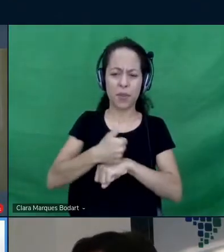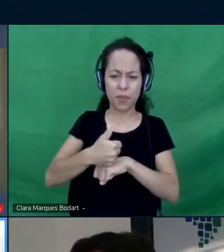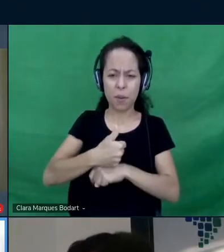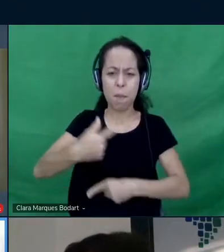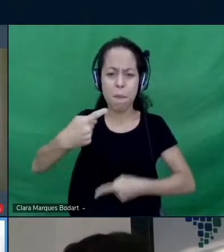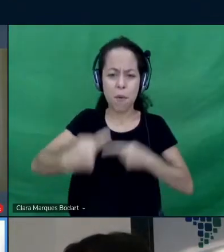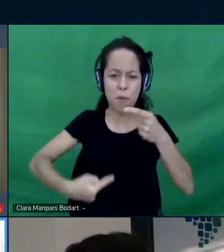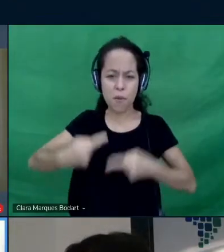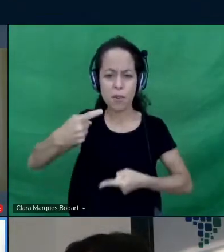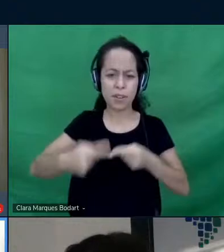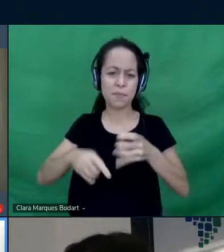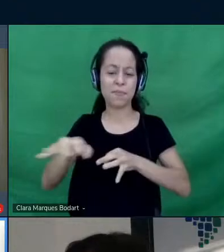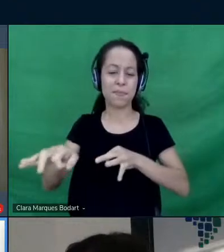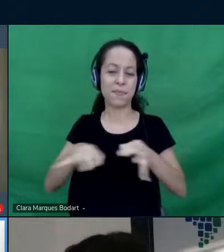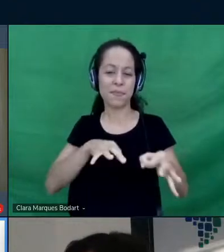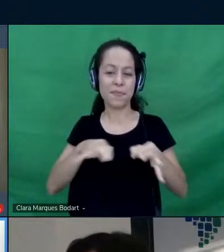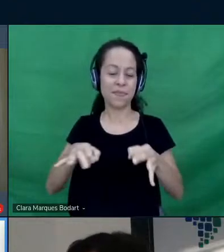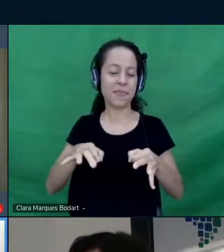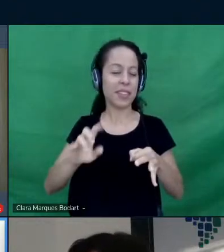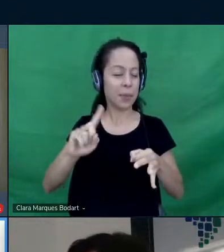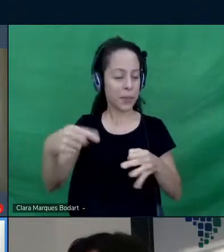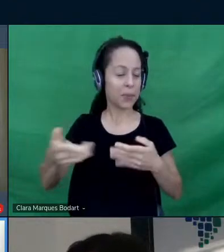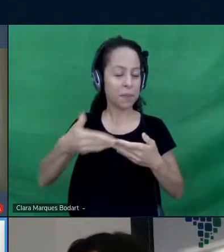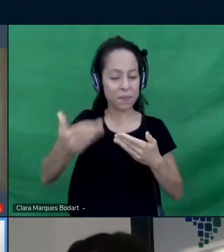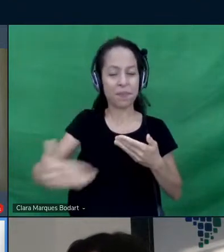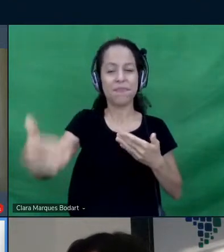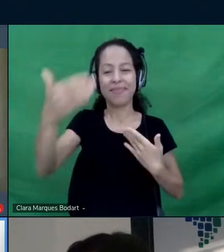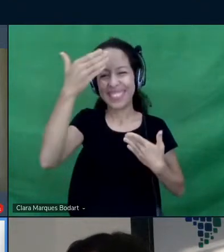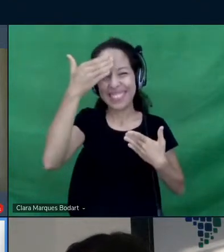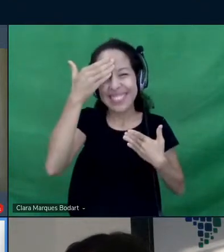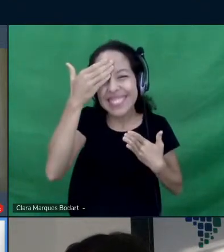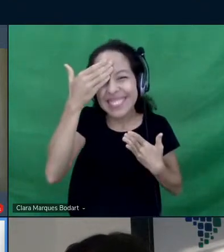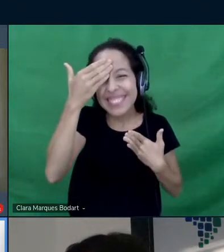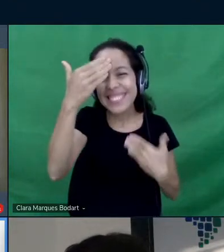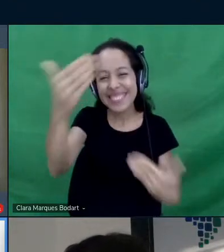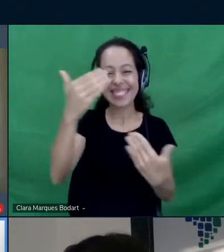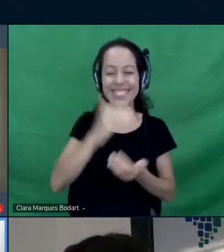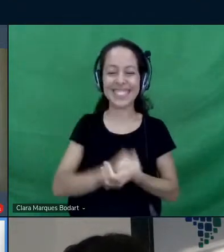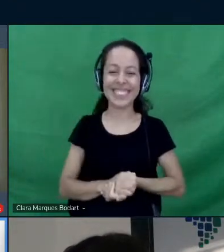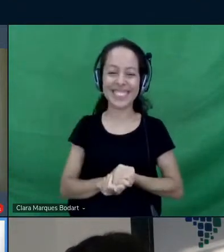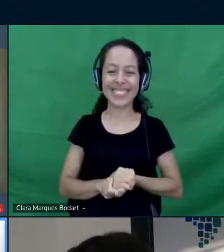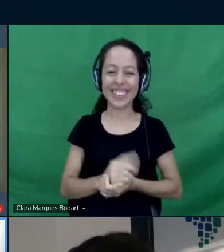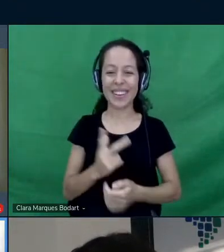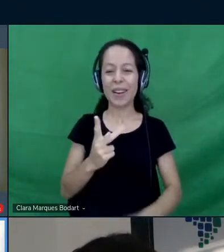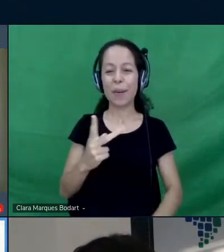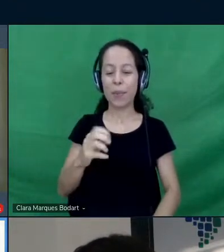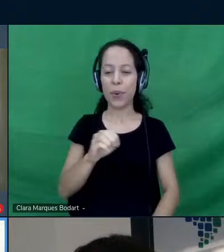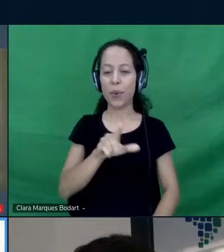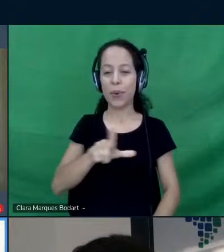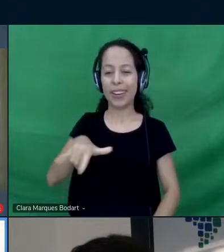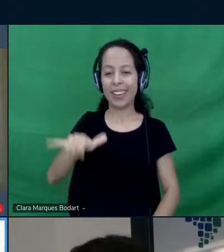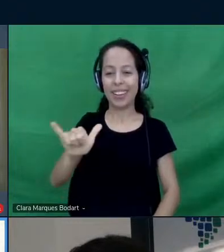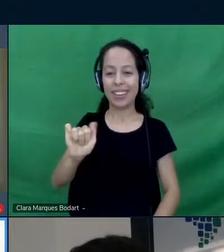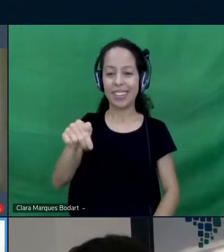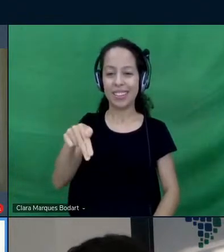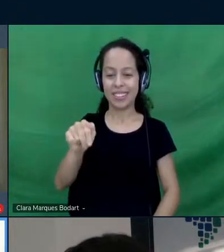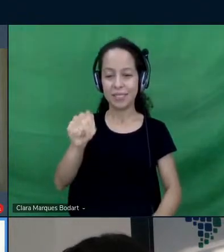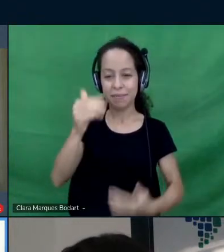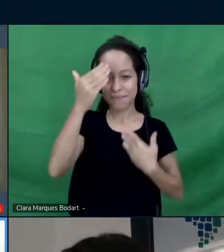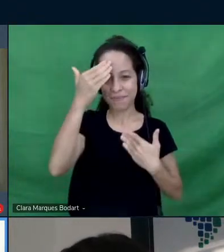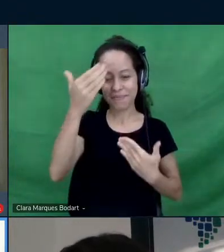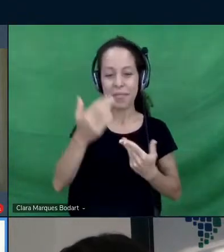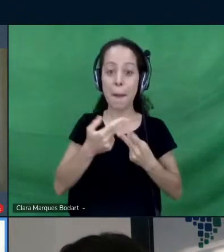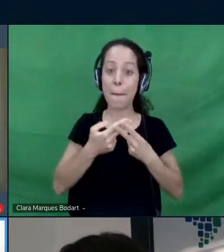política, planejamento e assim por diante. Muito, muito, muito obrigada. Poliana, muita